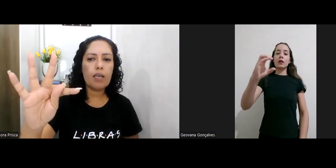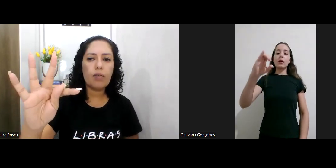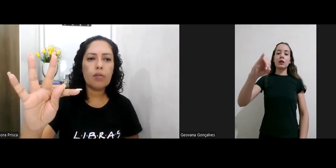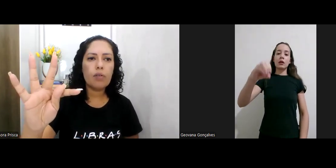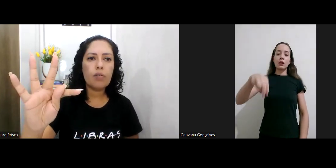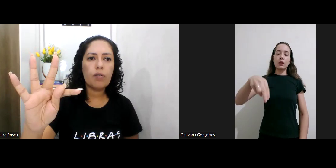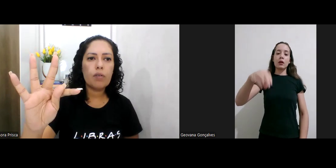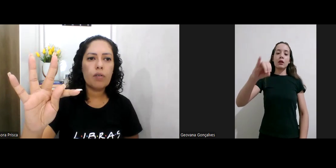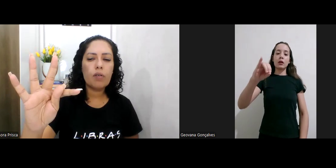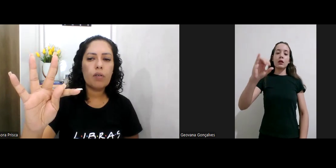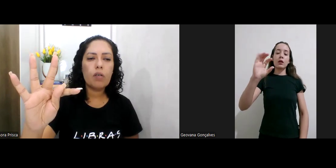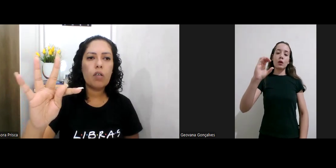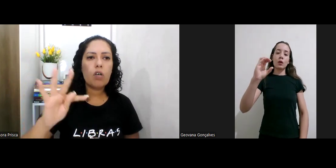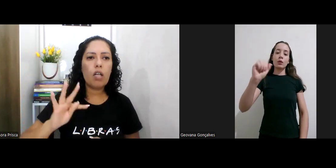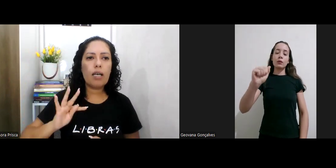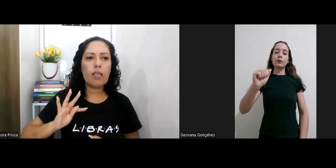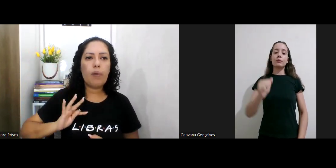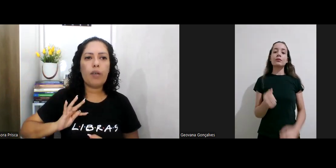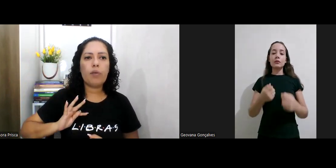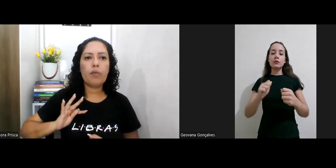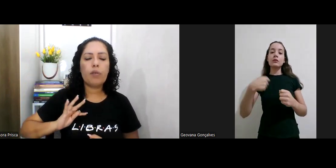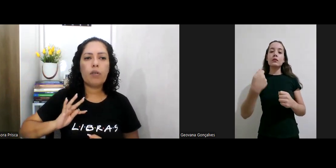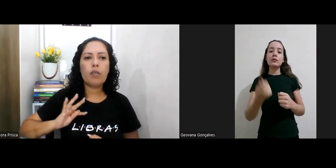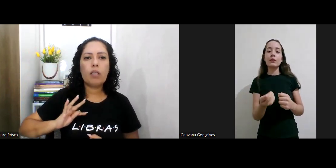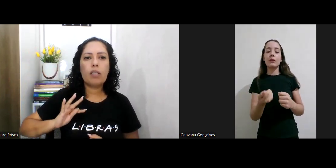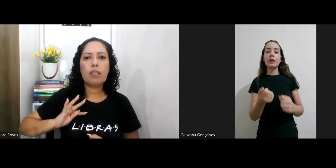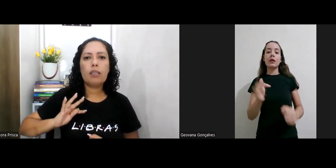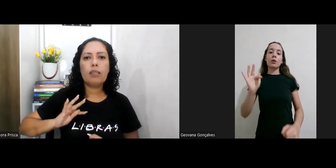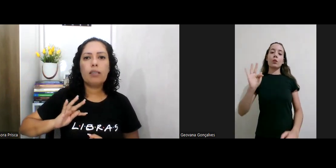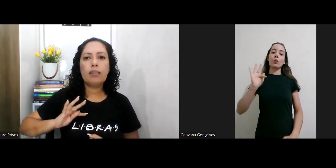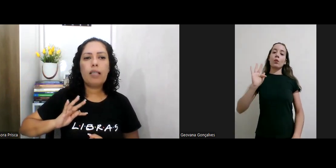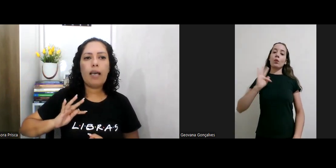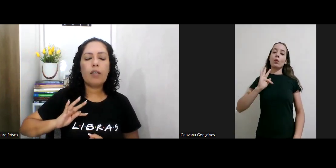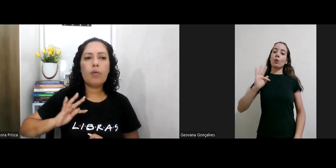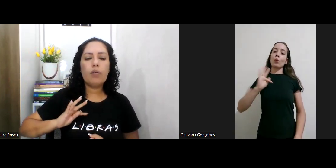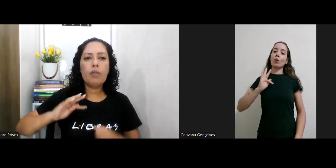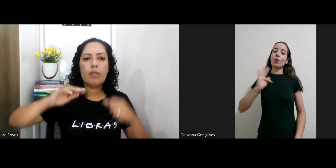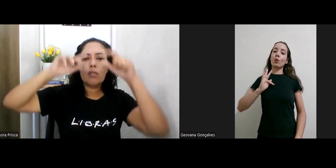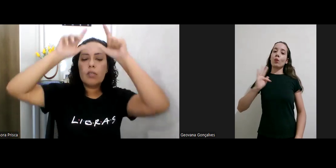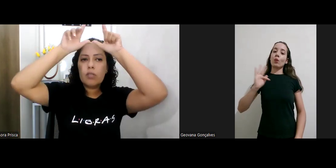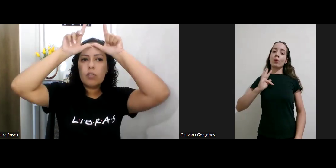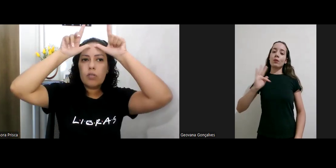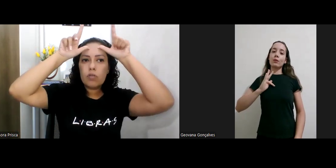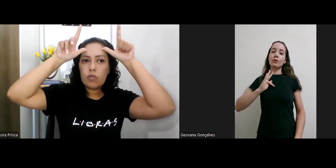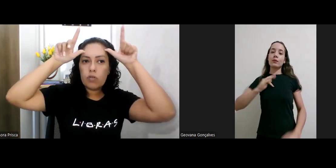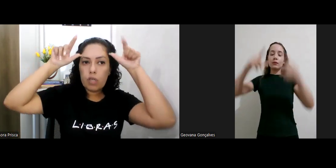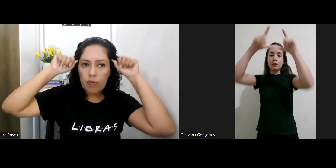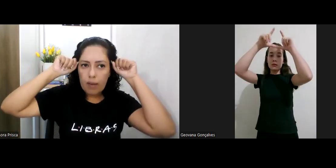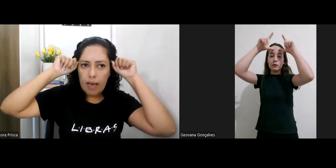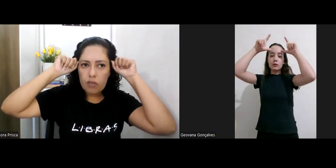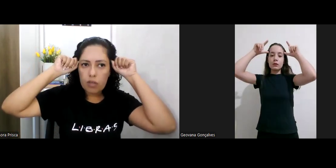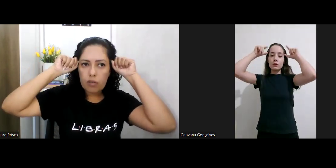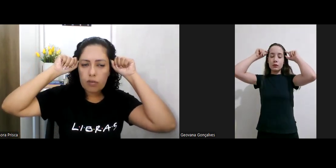T, tá vendo? Coloca aqui no peito. técnico